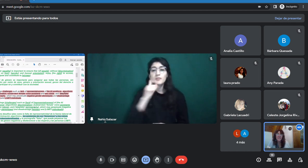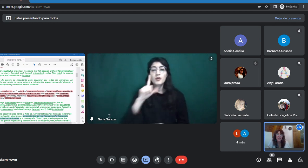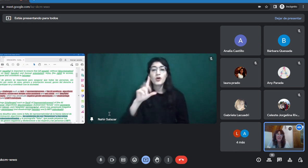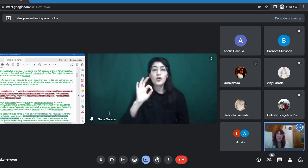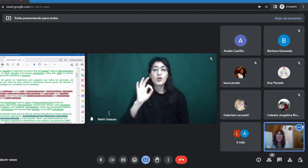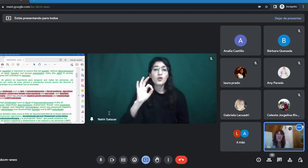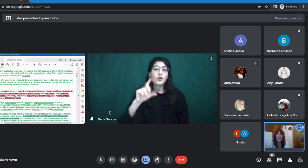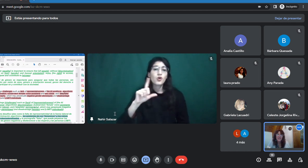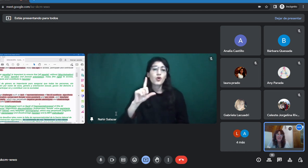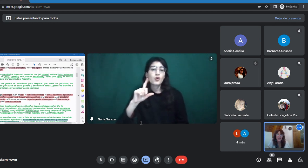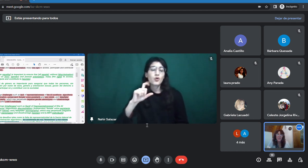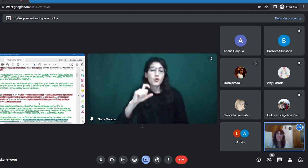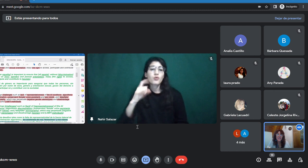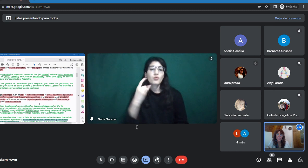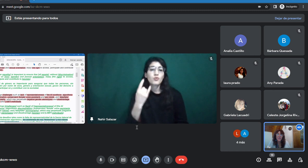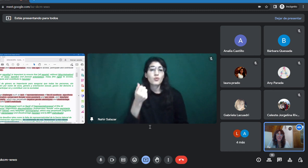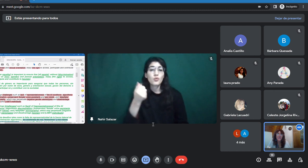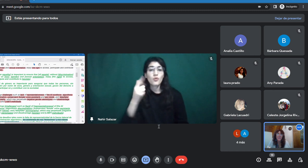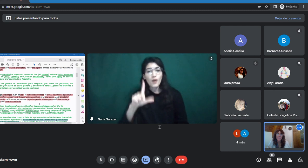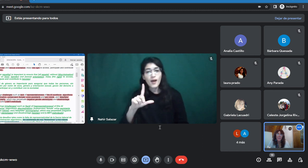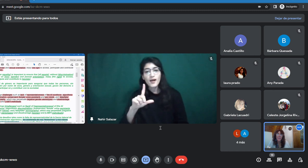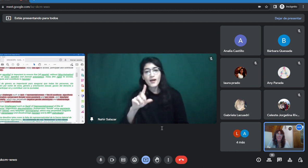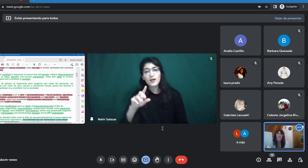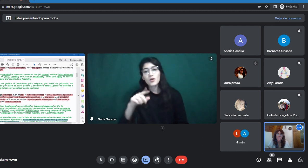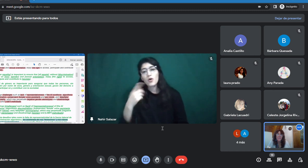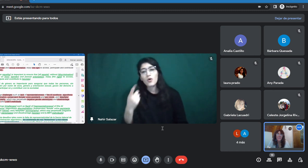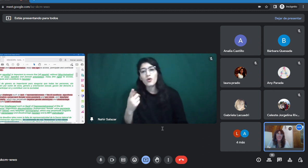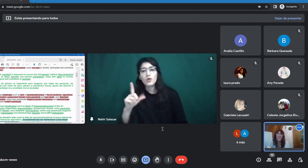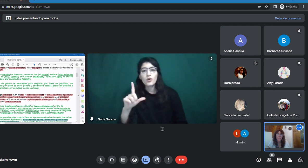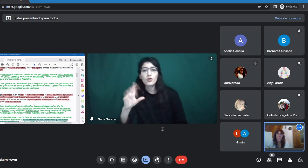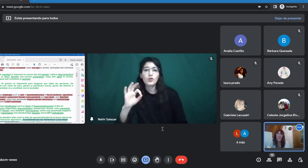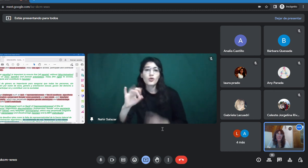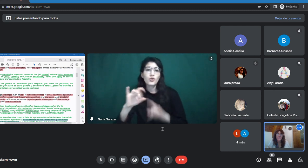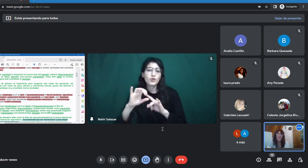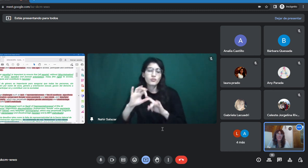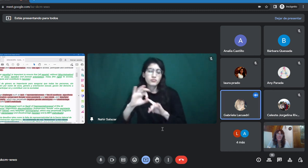sí, seguimos leyendo esto.